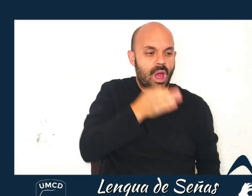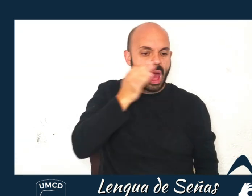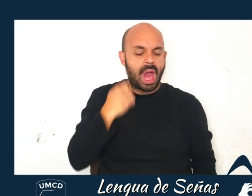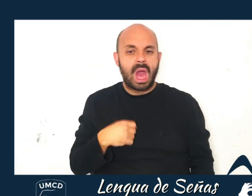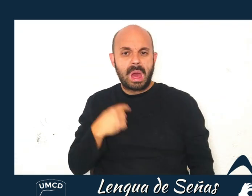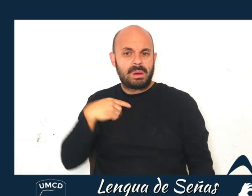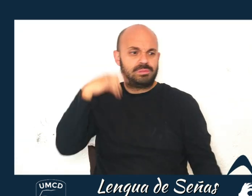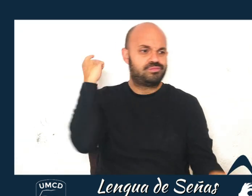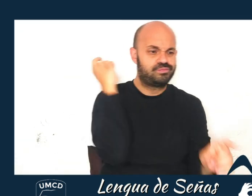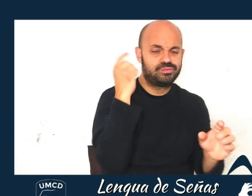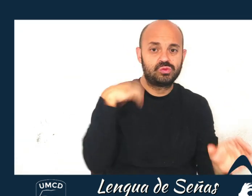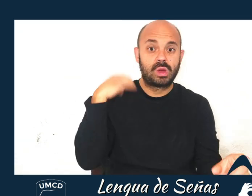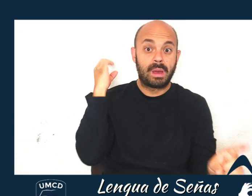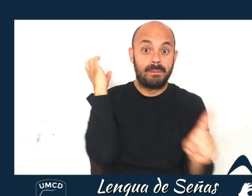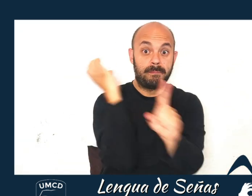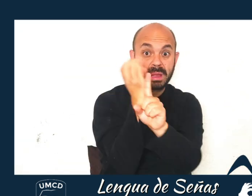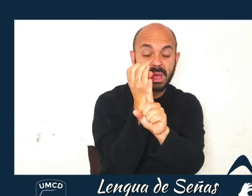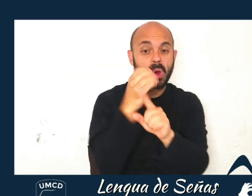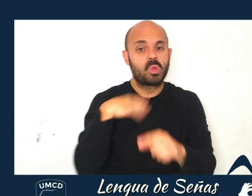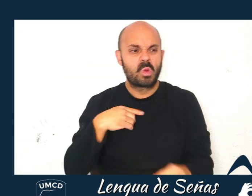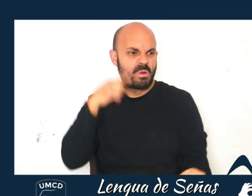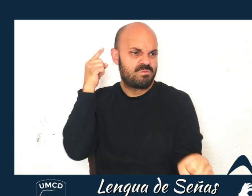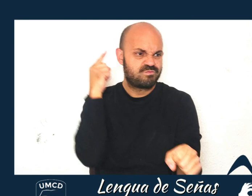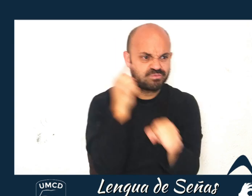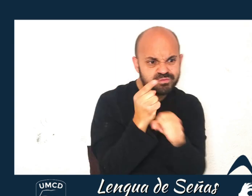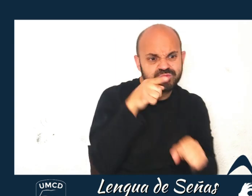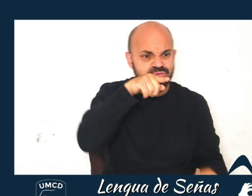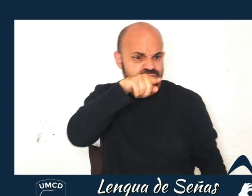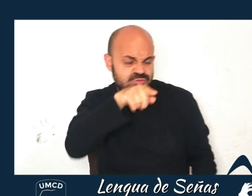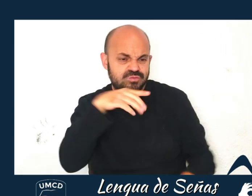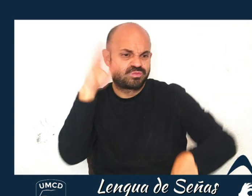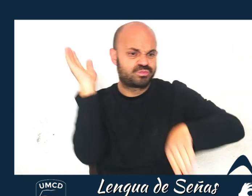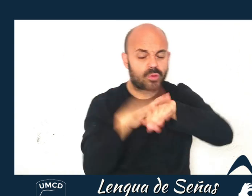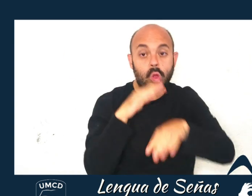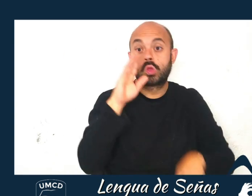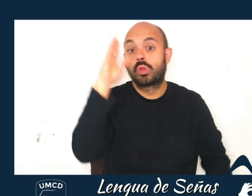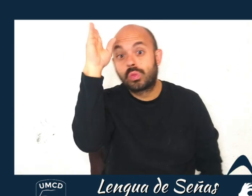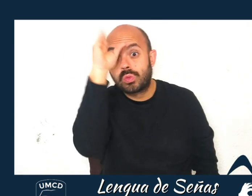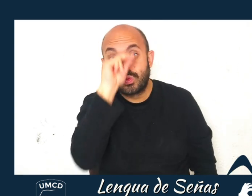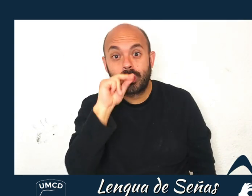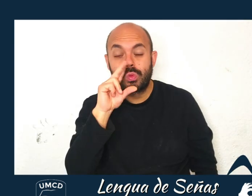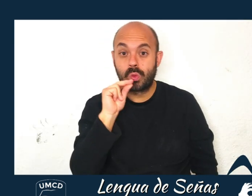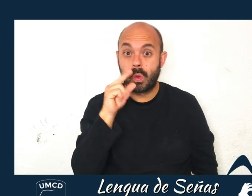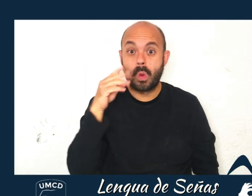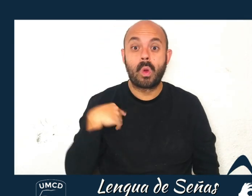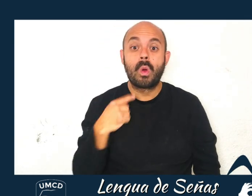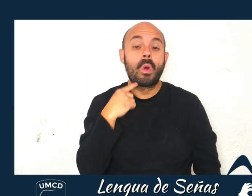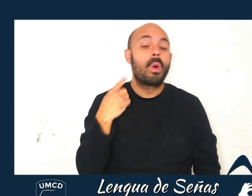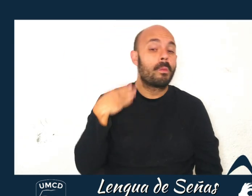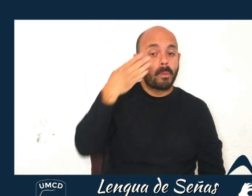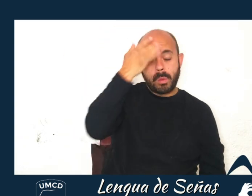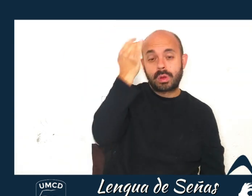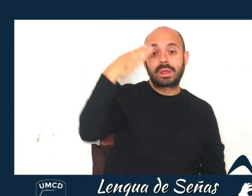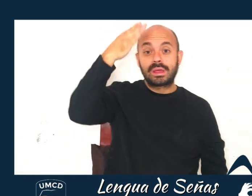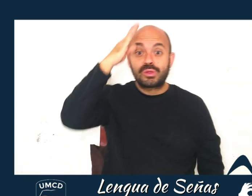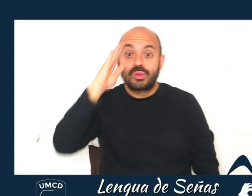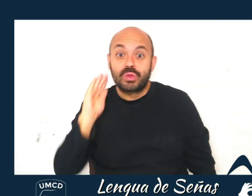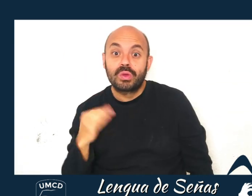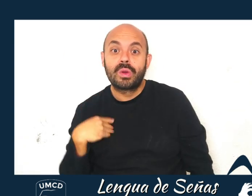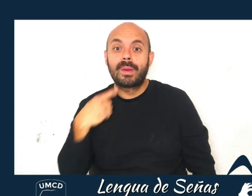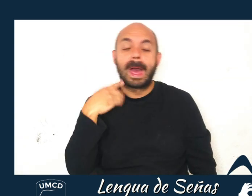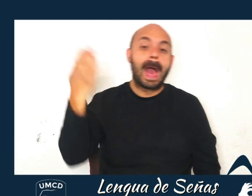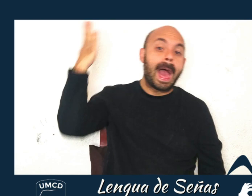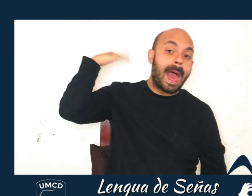sabe todos mis caminos y que entiende lo mejor para mí. Y cuando me alineo a Él, cuando vivo en reverencia,